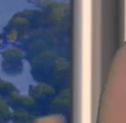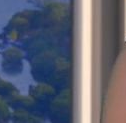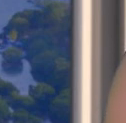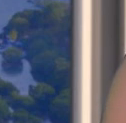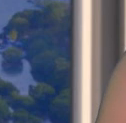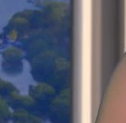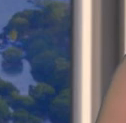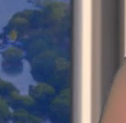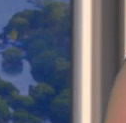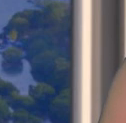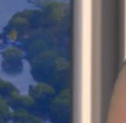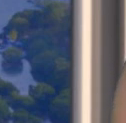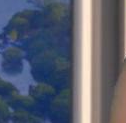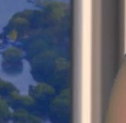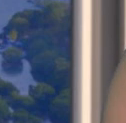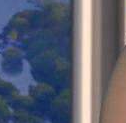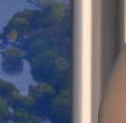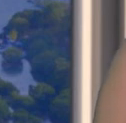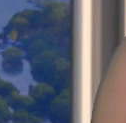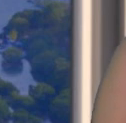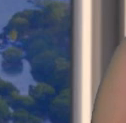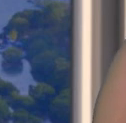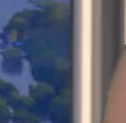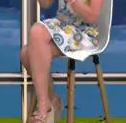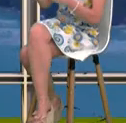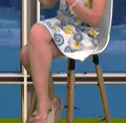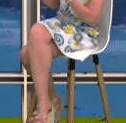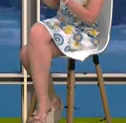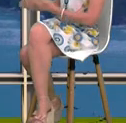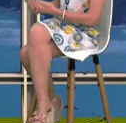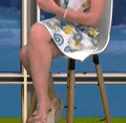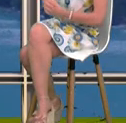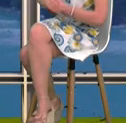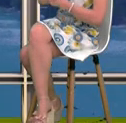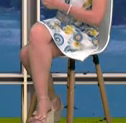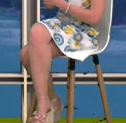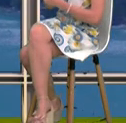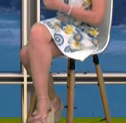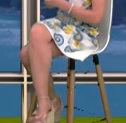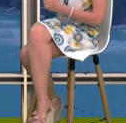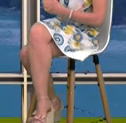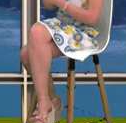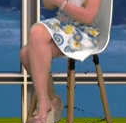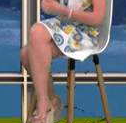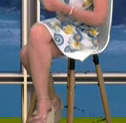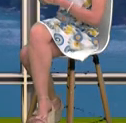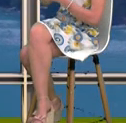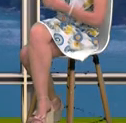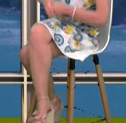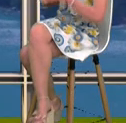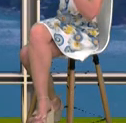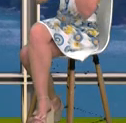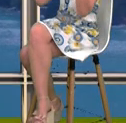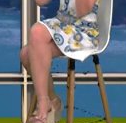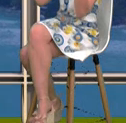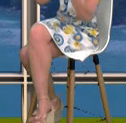avec les personnes en situation de handicap du CERAC. Et on aura Bully, notre super slammer Bully, qui sera là et qui va